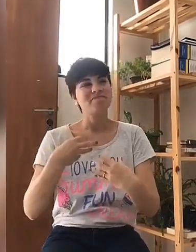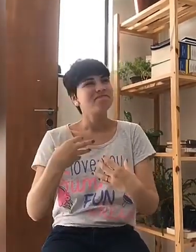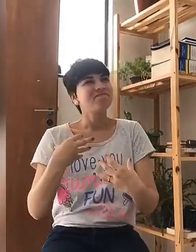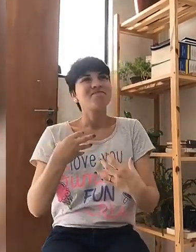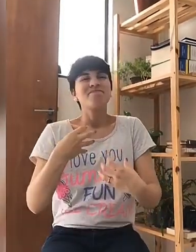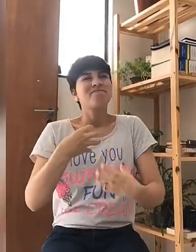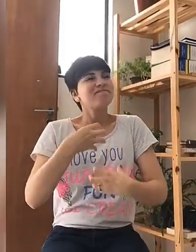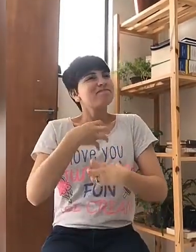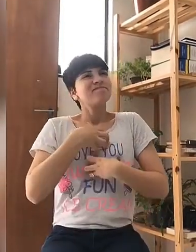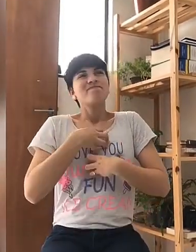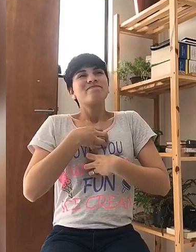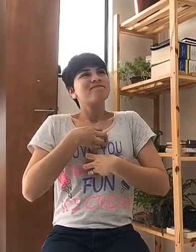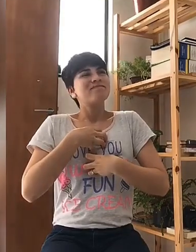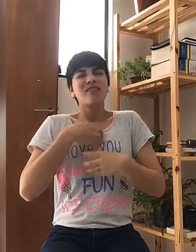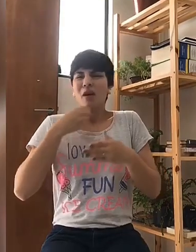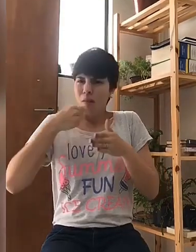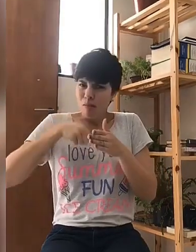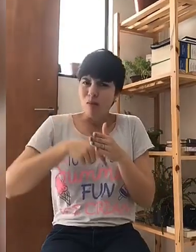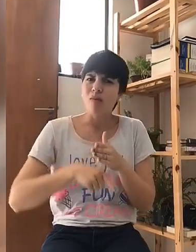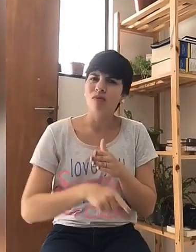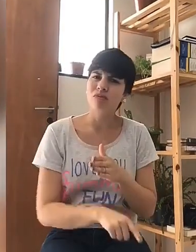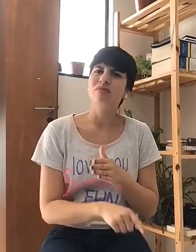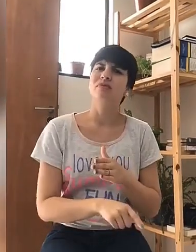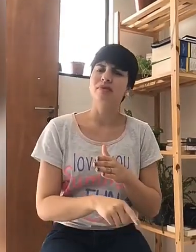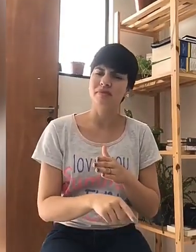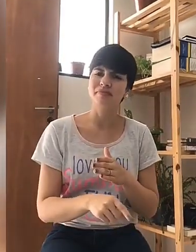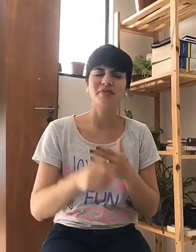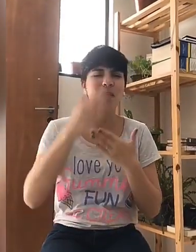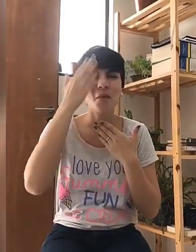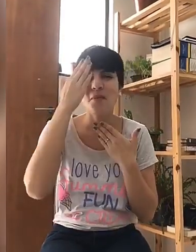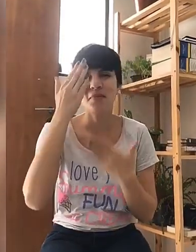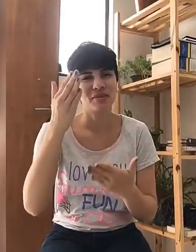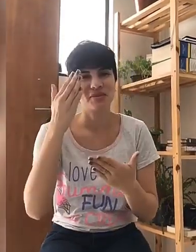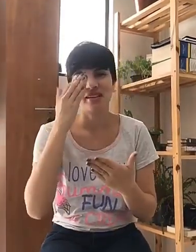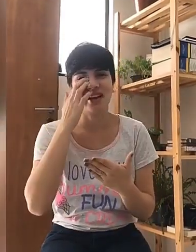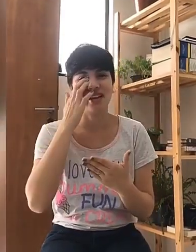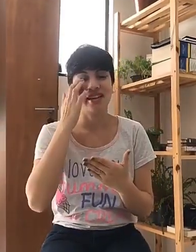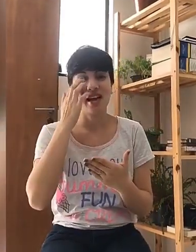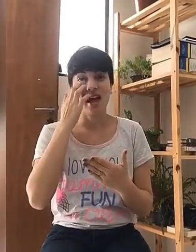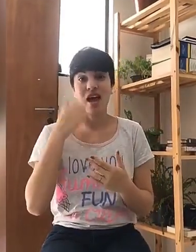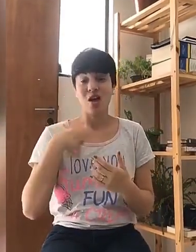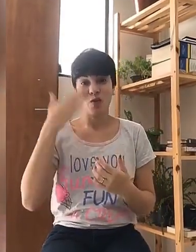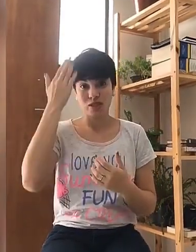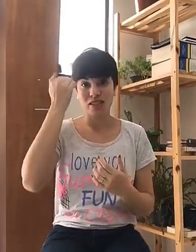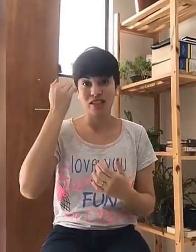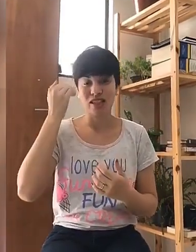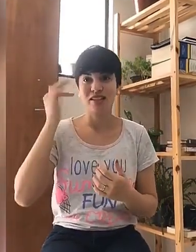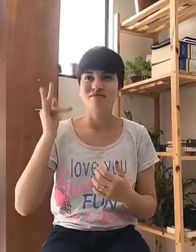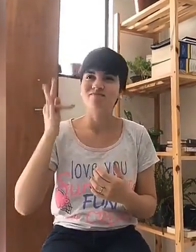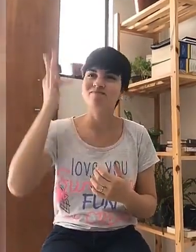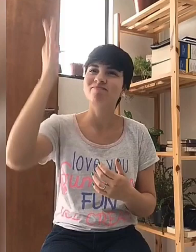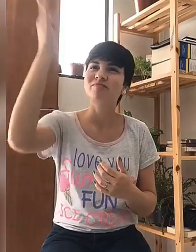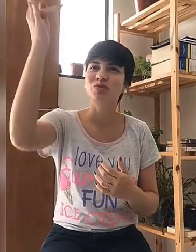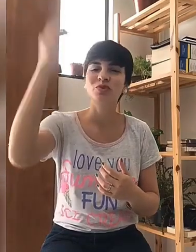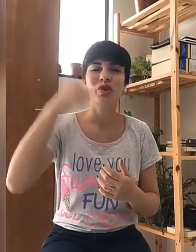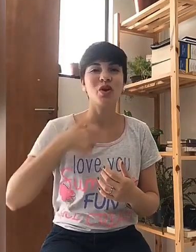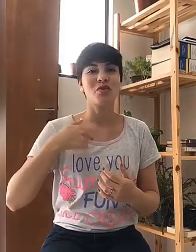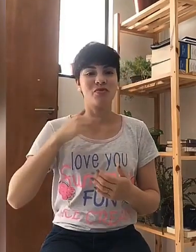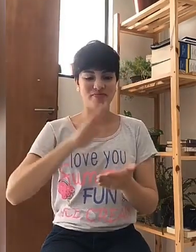Madson, me ensinou coisas fortes e profundas. Obrigada. Eu sei que, no futuro,